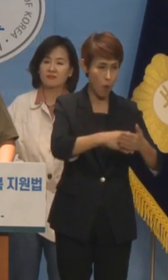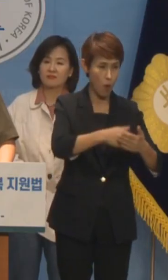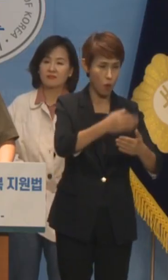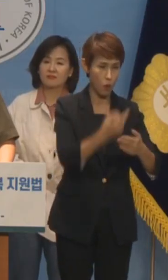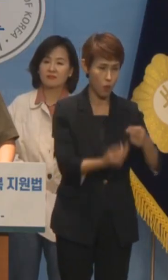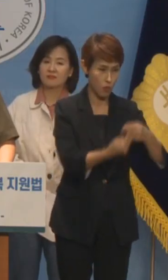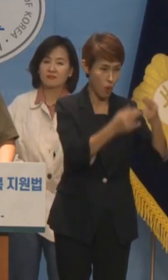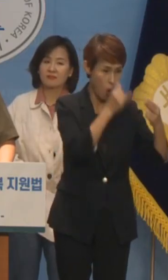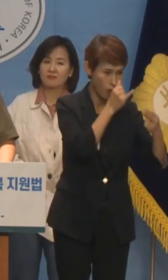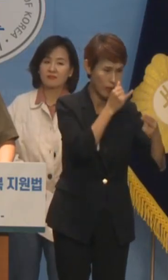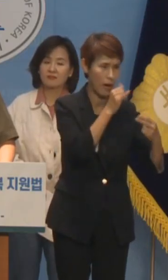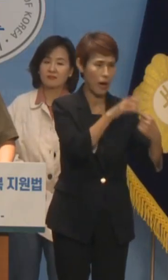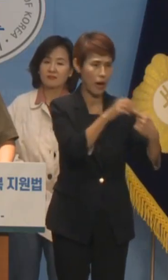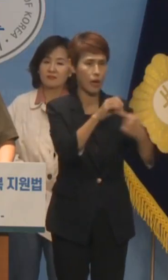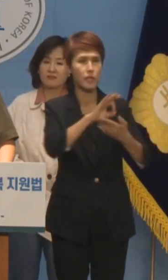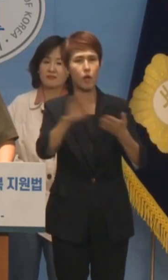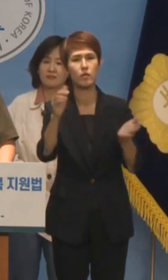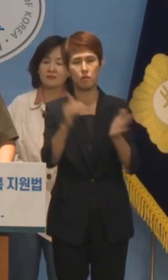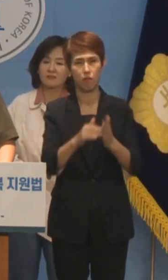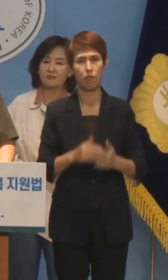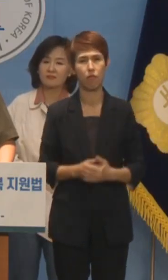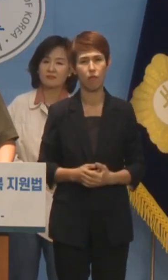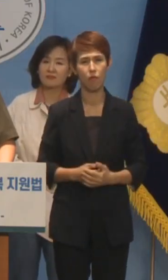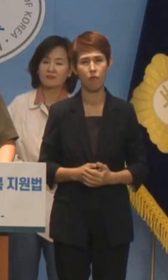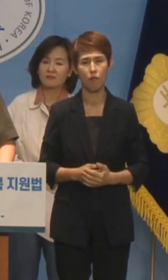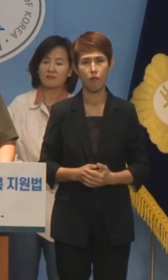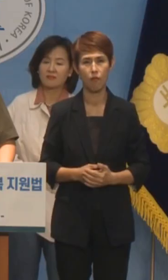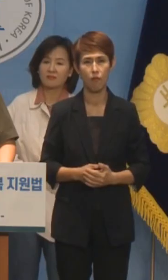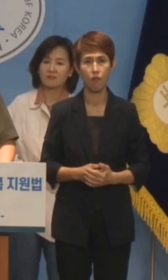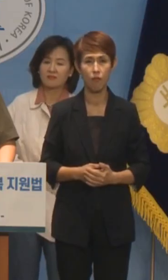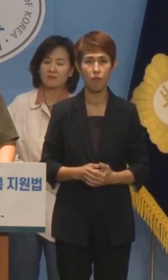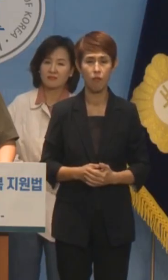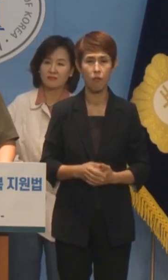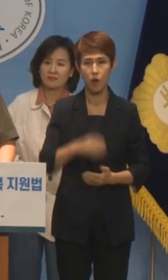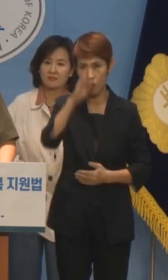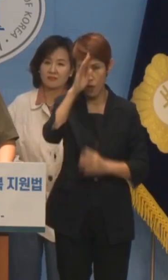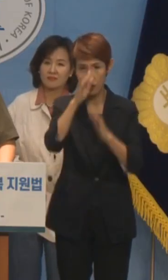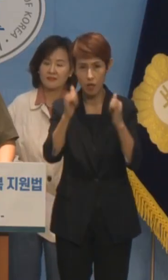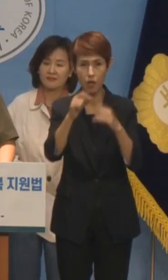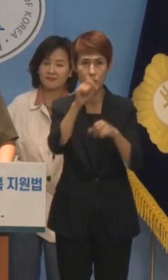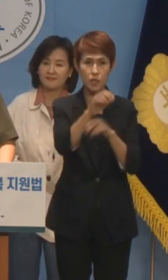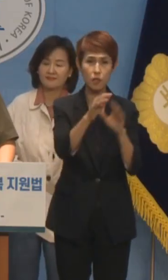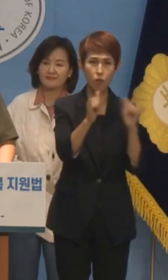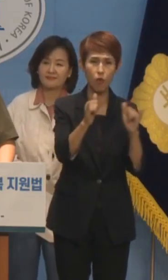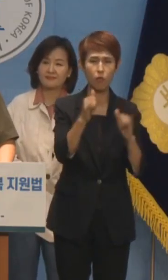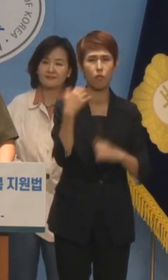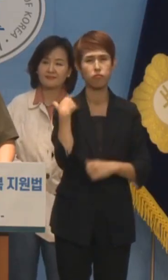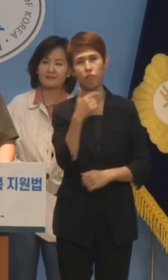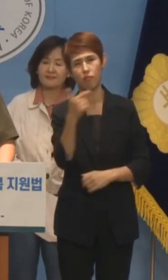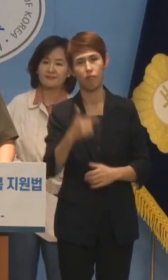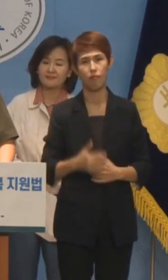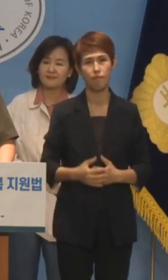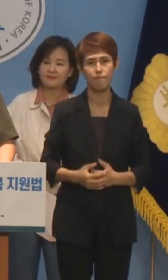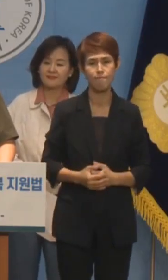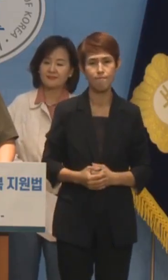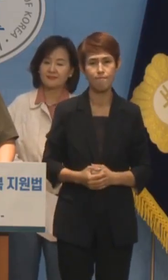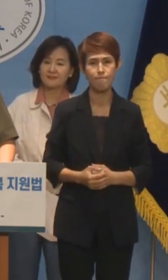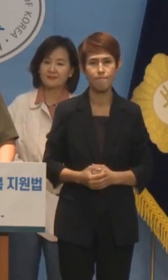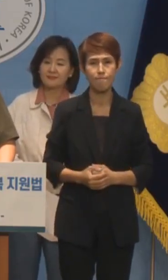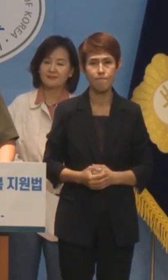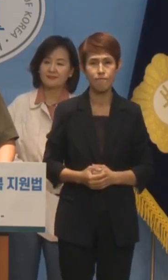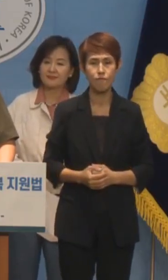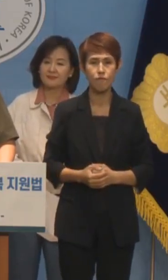상황입니다. 이에 따른 긴축 재정으로 그 여파는 오롯이 환자와 직원들이 감내하고 있습니다. 이런 현실